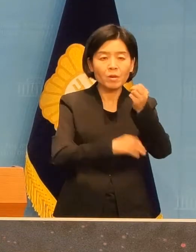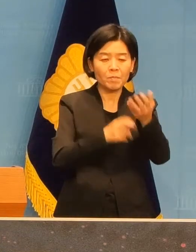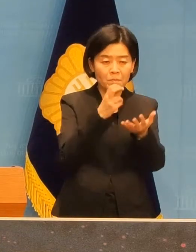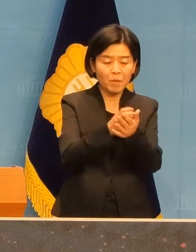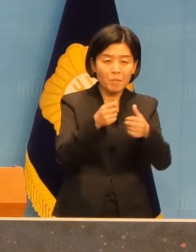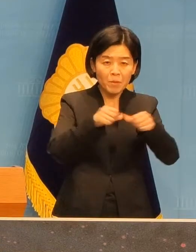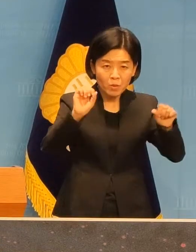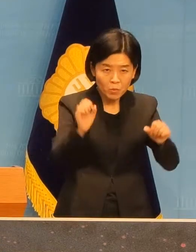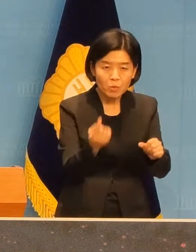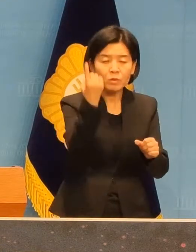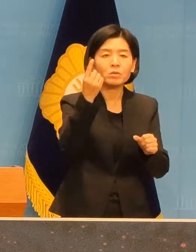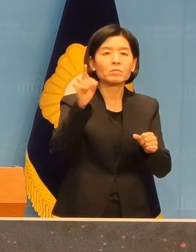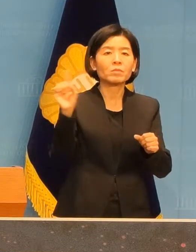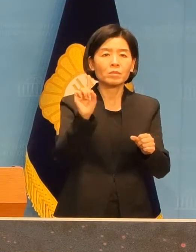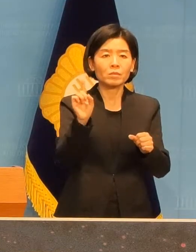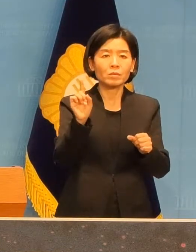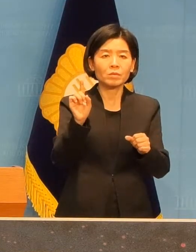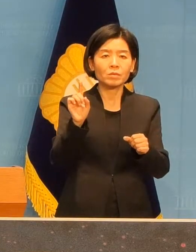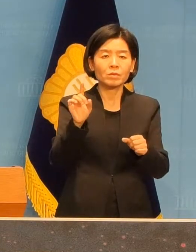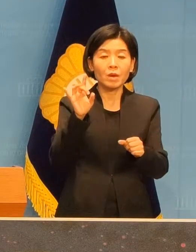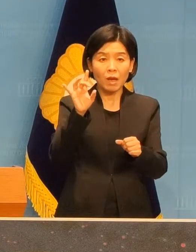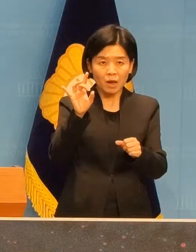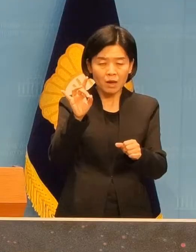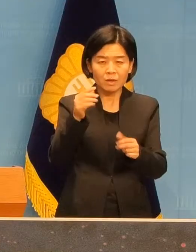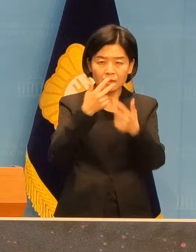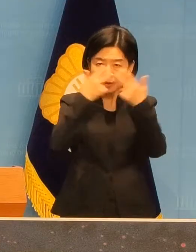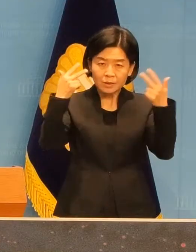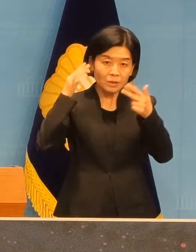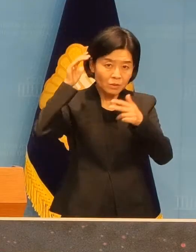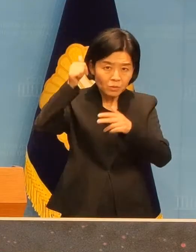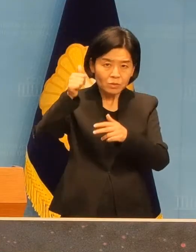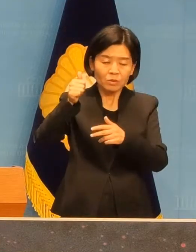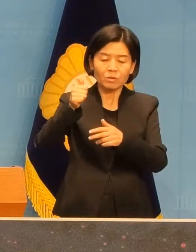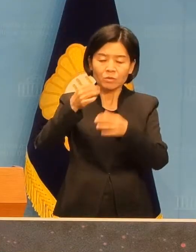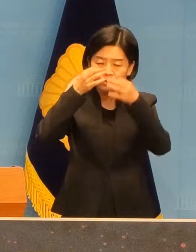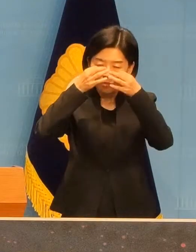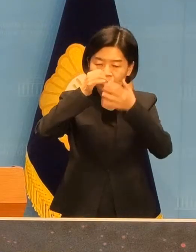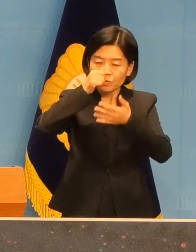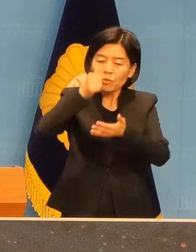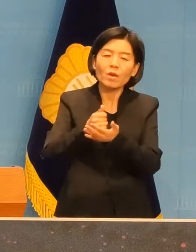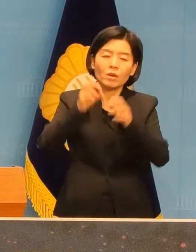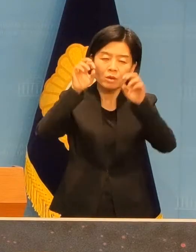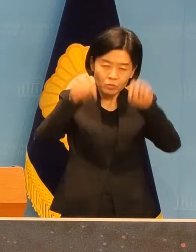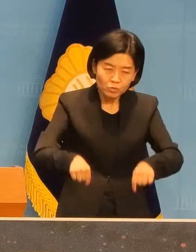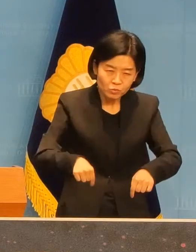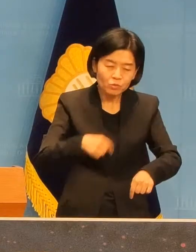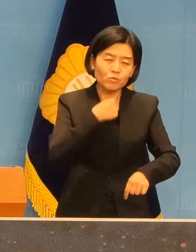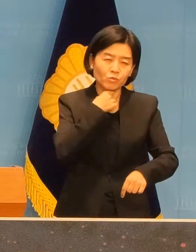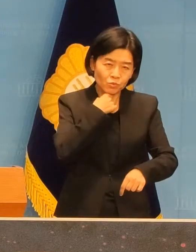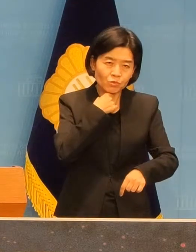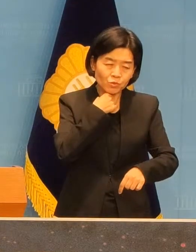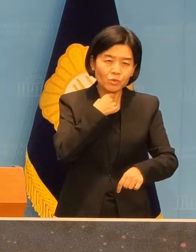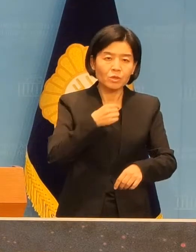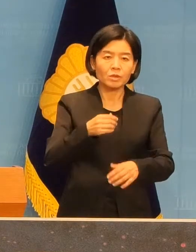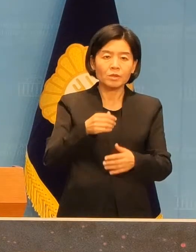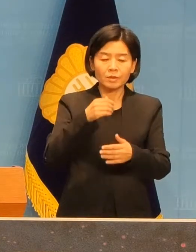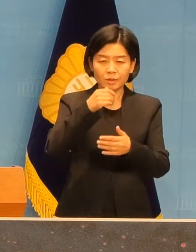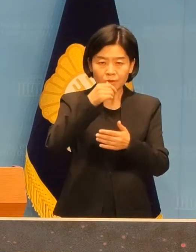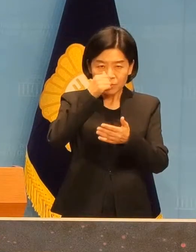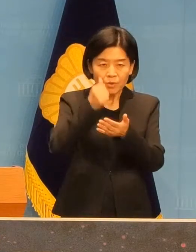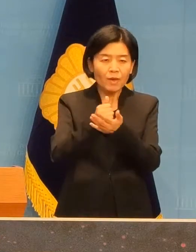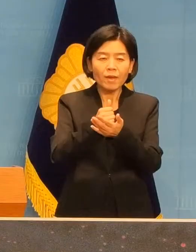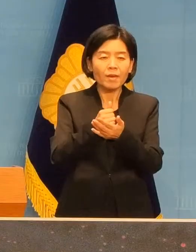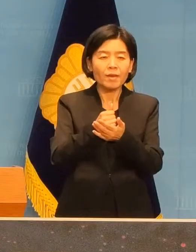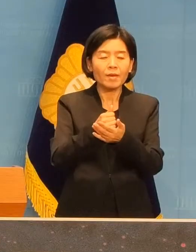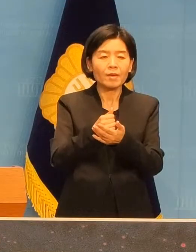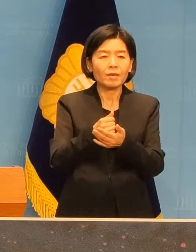하나, 이재명 대통령 무죄 만들기입니다. 이재명 대통령 재판 뒤집기입니다.